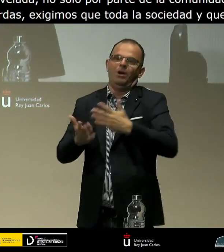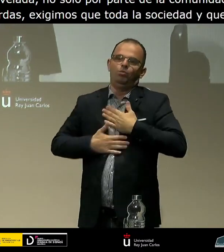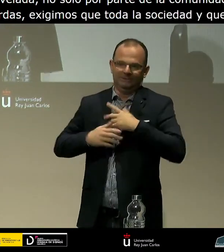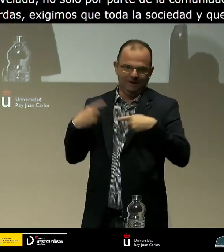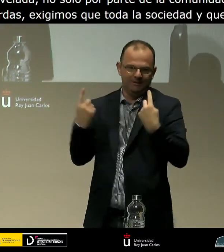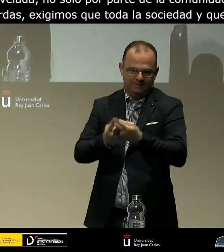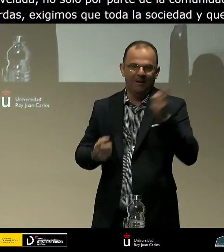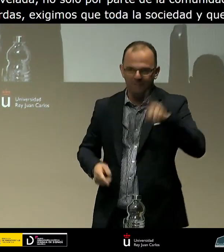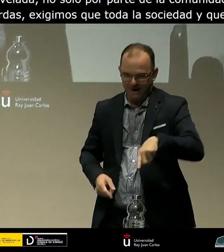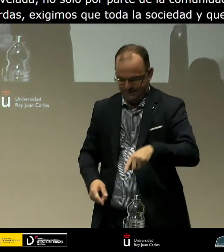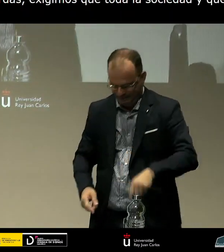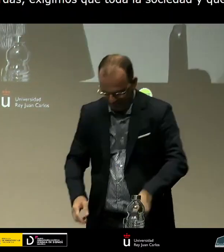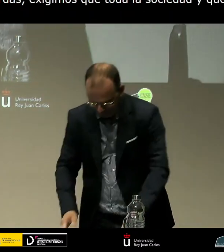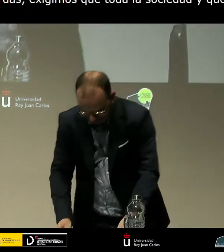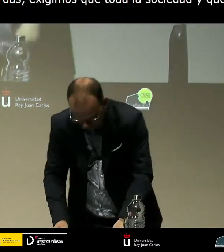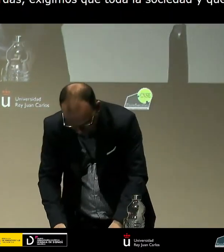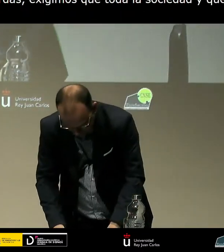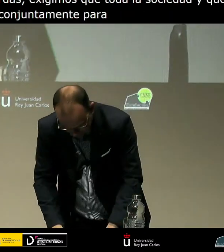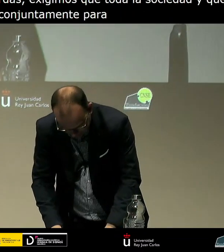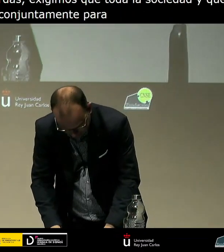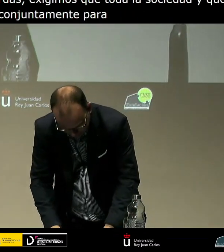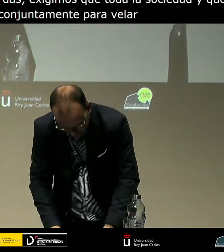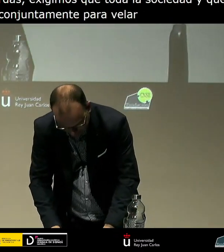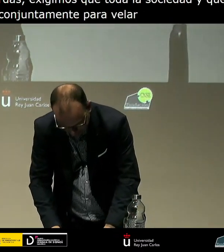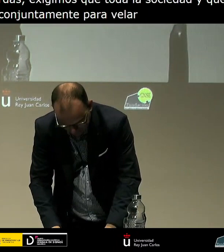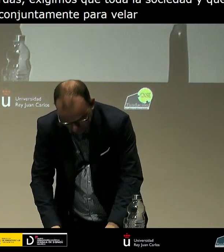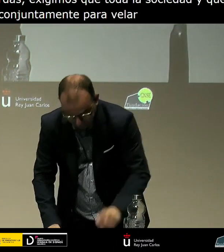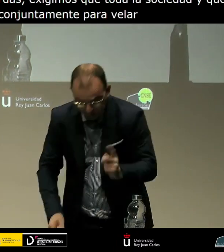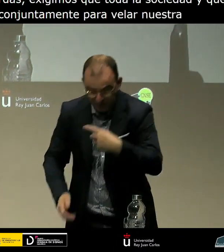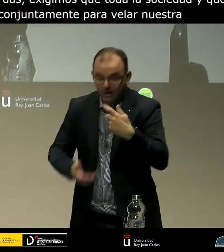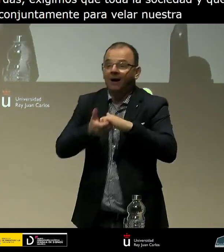trabajemos conjuntamente para velar nuestra lengua.